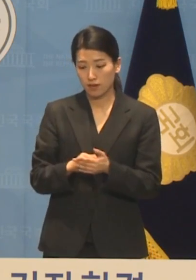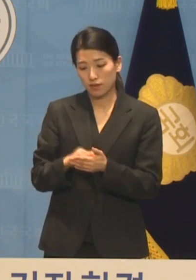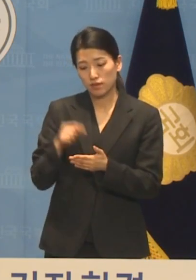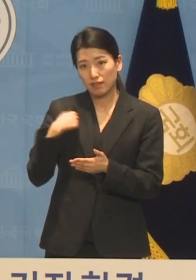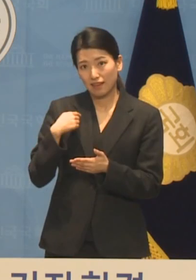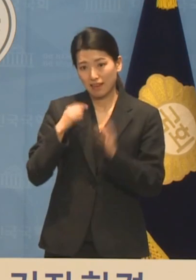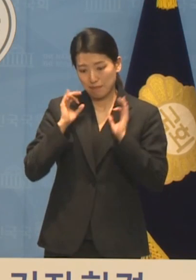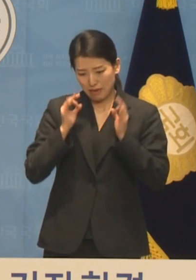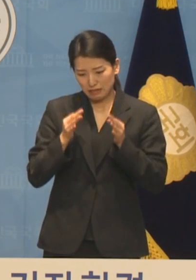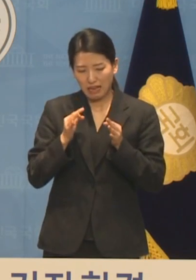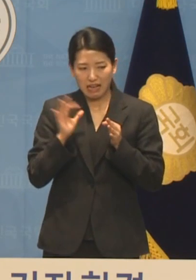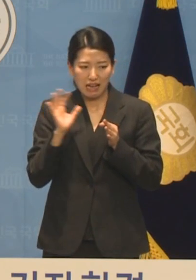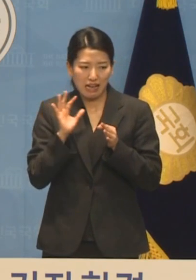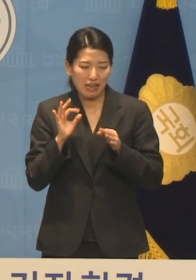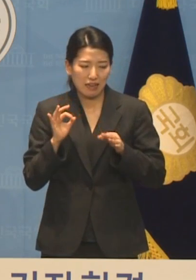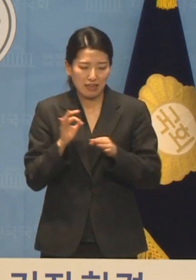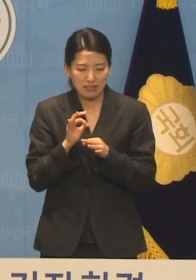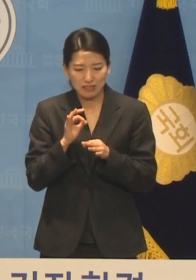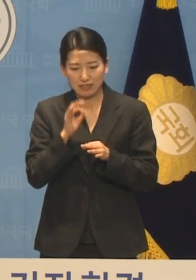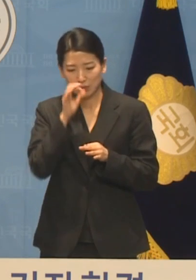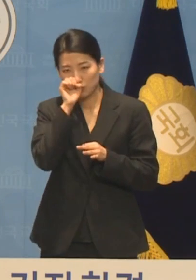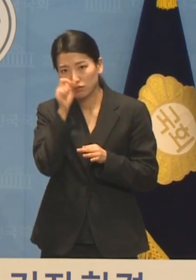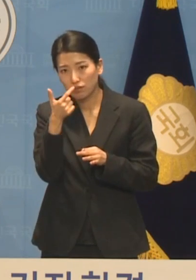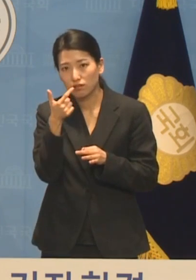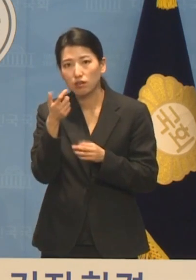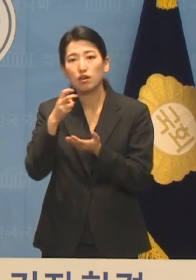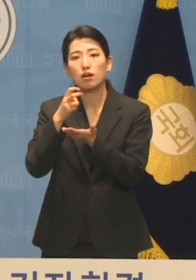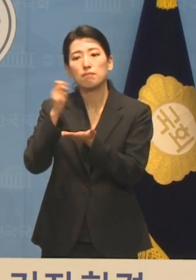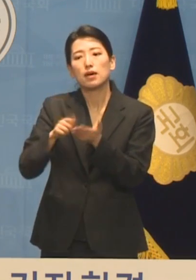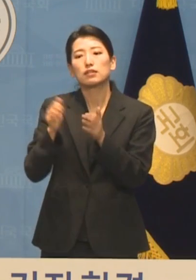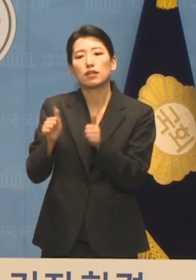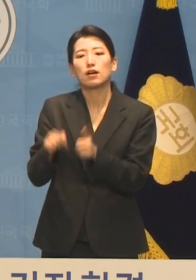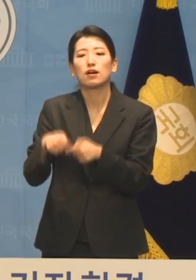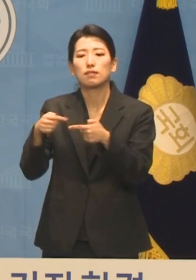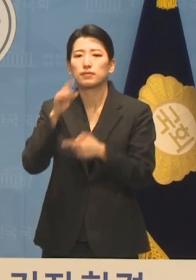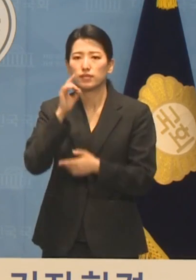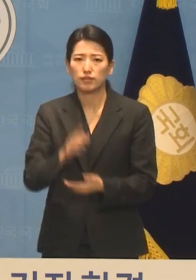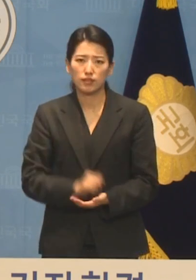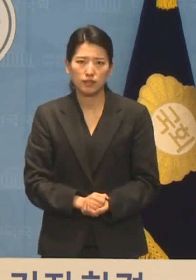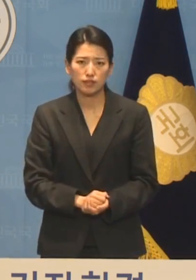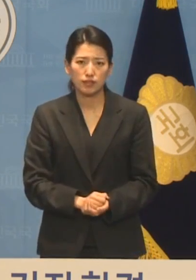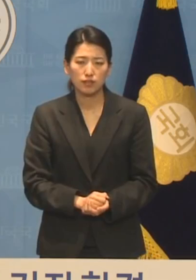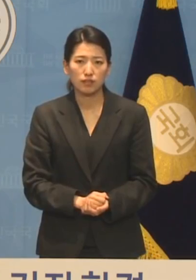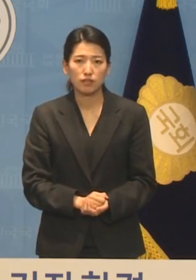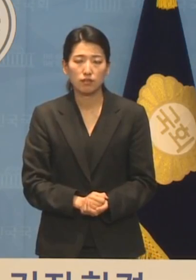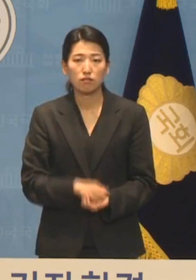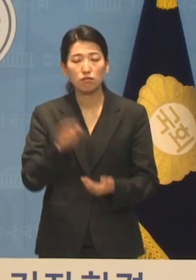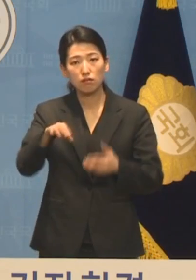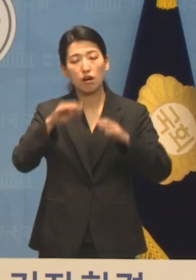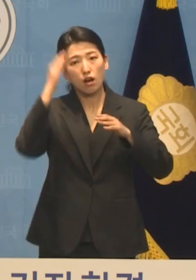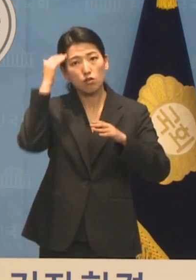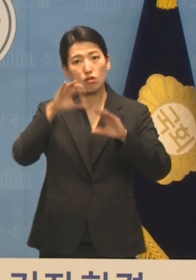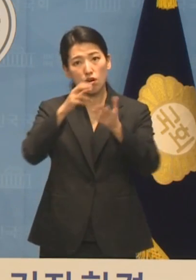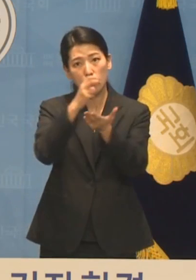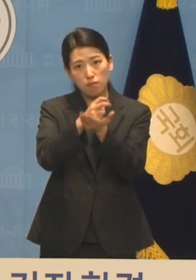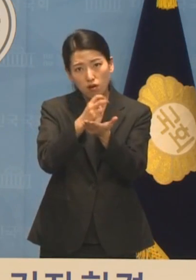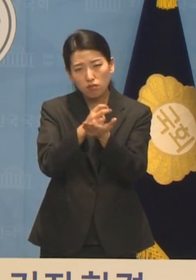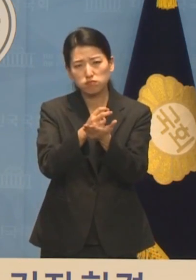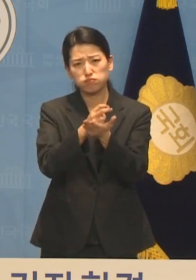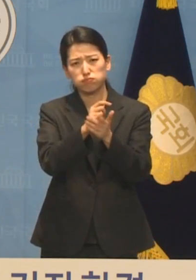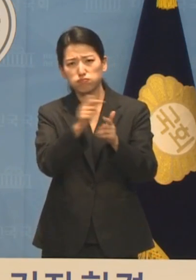됩니다. 삼권 분립의 헌정 질서를 무너뜨린 것은 바로 국회입니다. 대한민국 헌법을 유린한